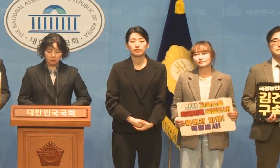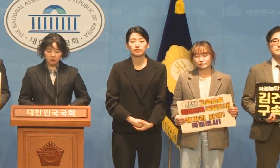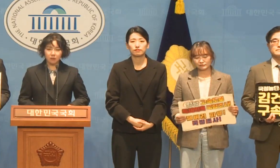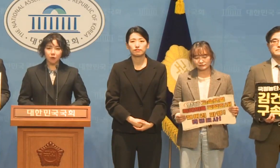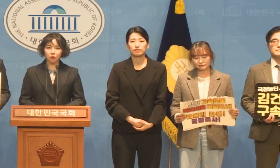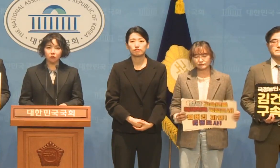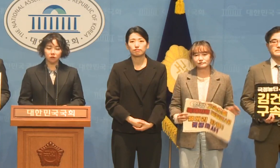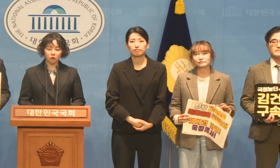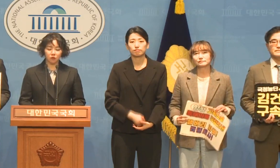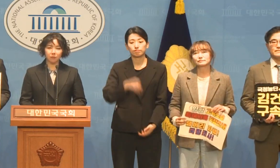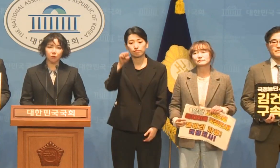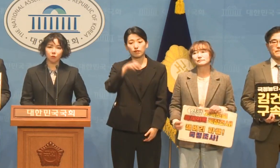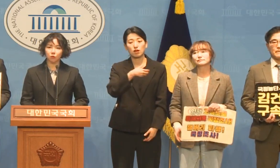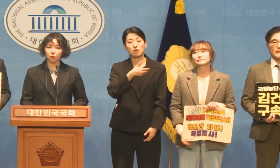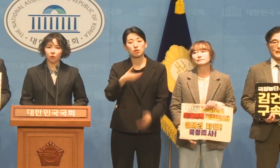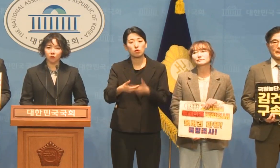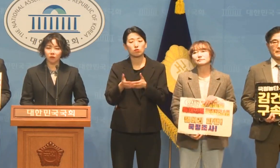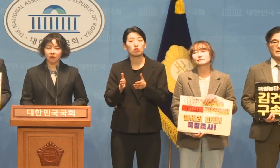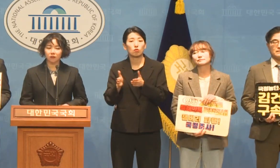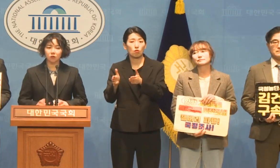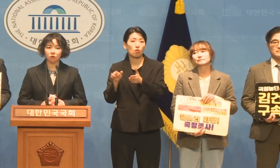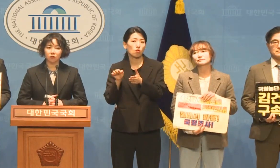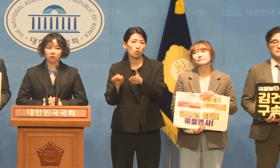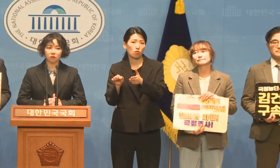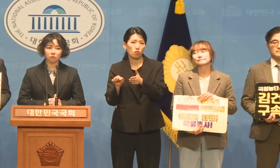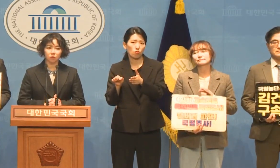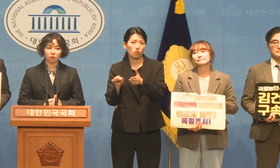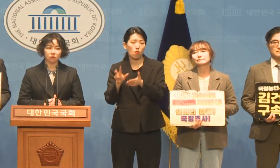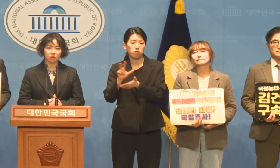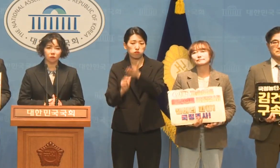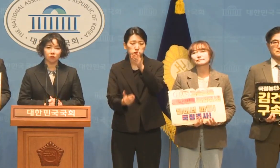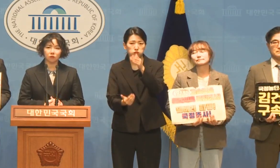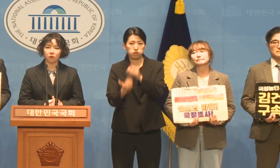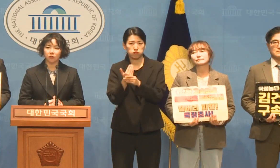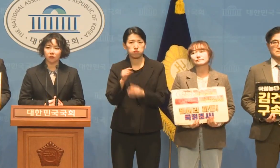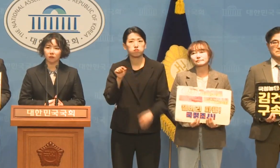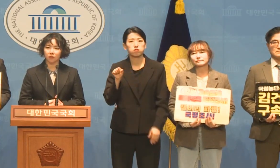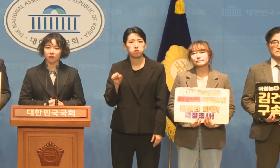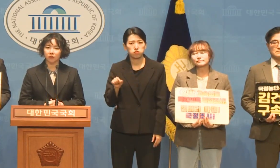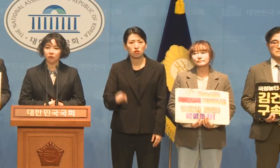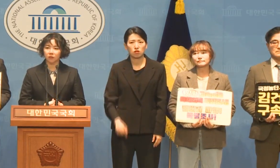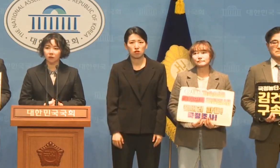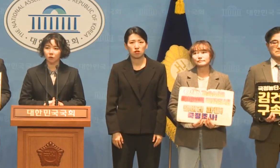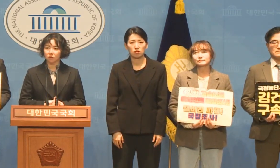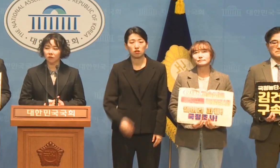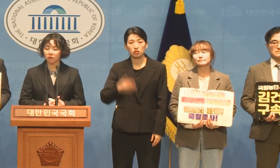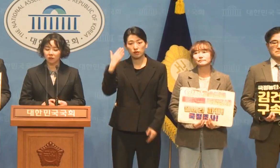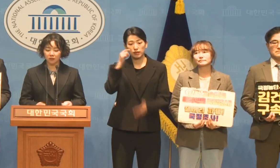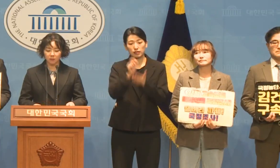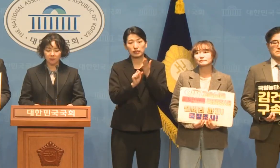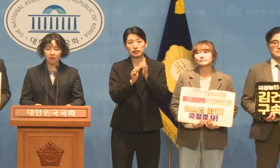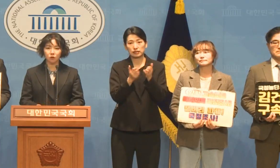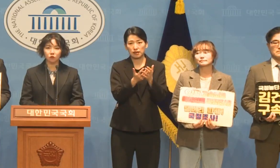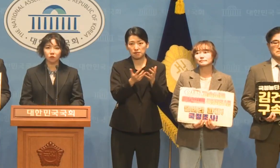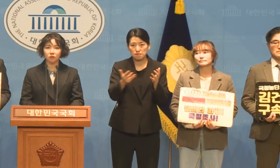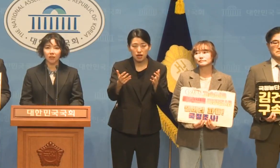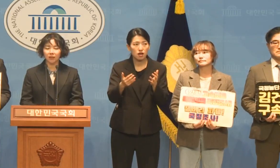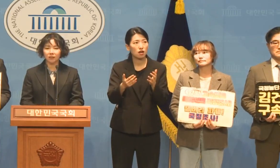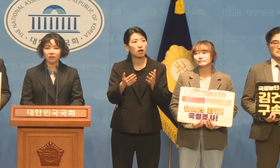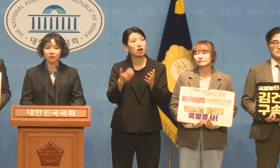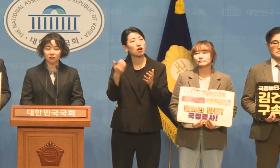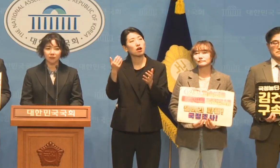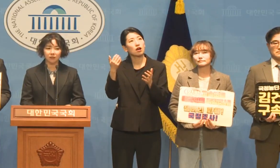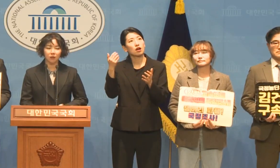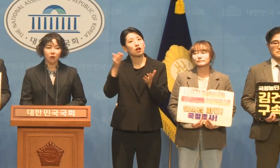네, 이번 서울 양평 고속도로 건 같은 경우에는 뭐 그동안 저희가 기자회견이나 뭐 의원들께서 많이 밝혀주셔서